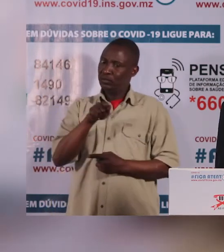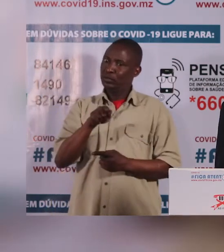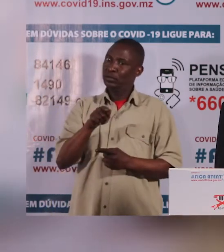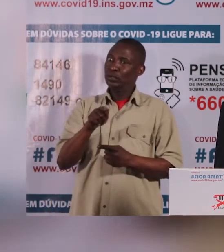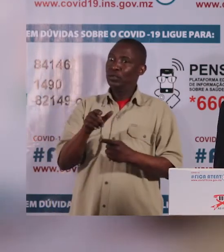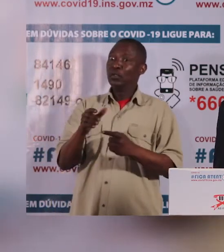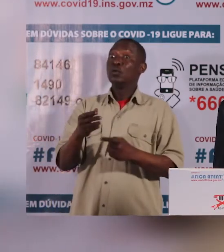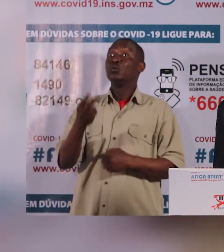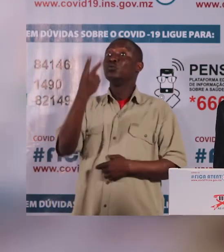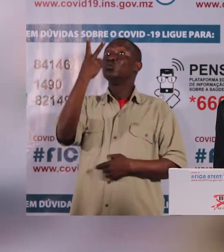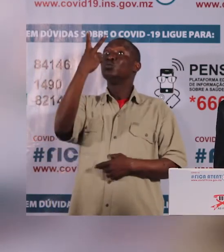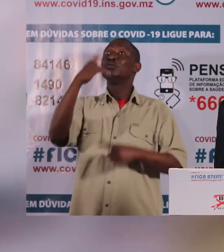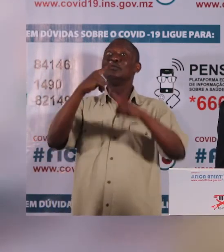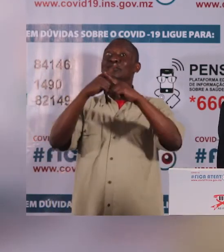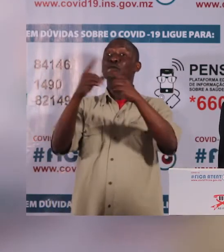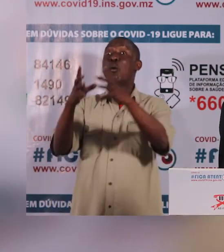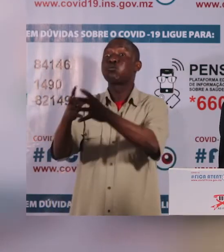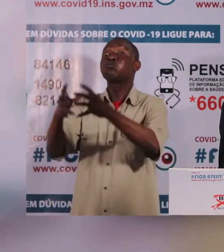média nacional.